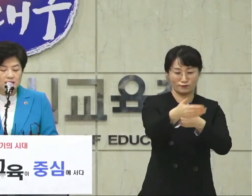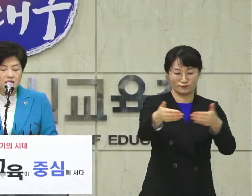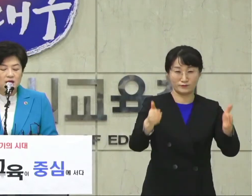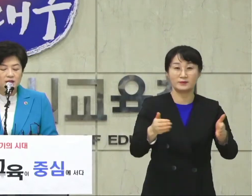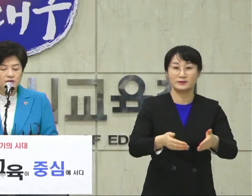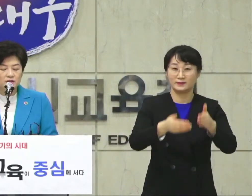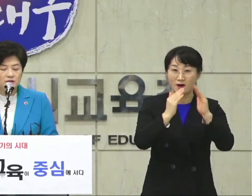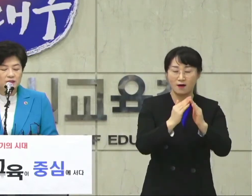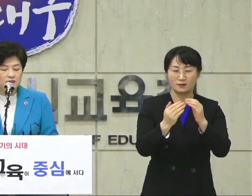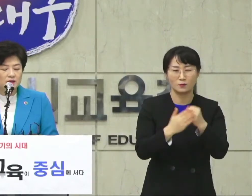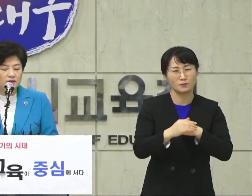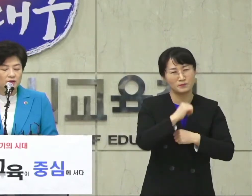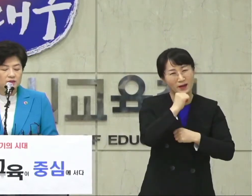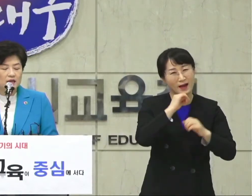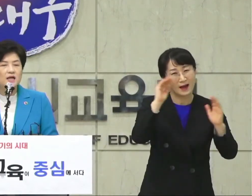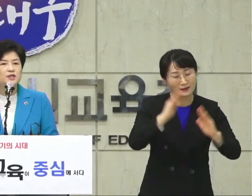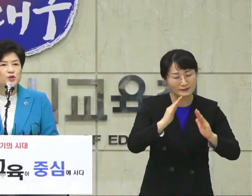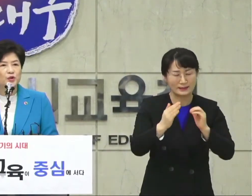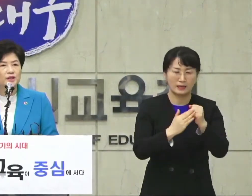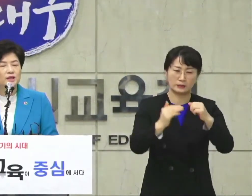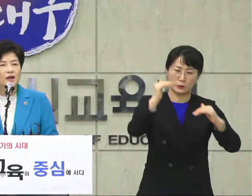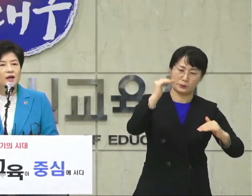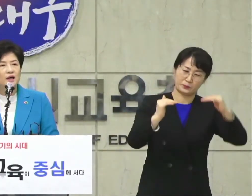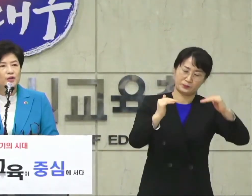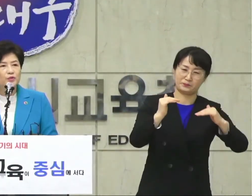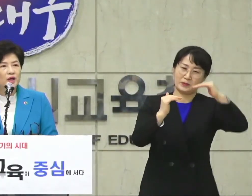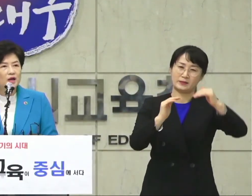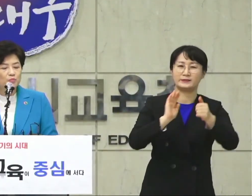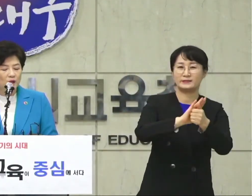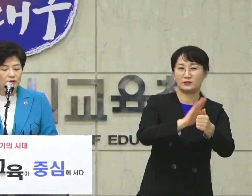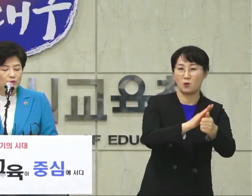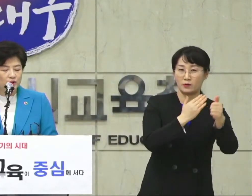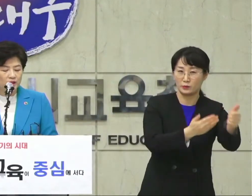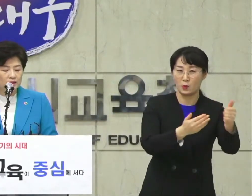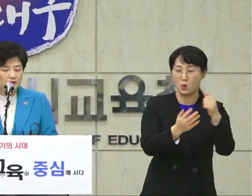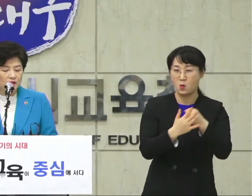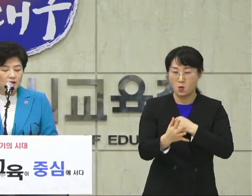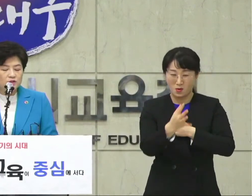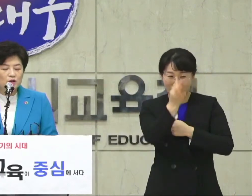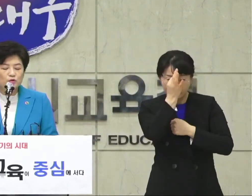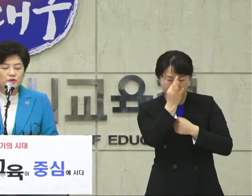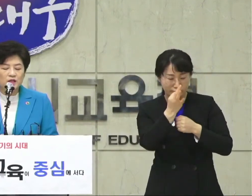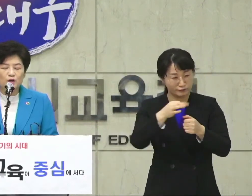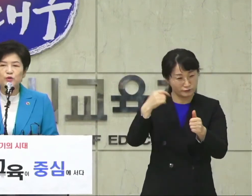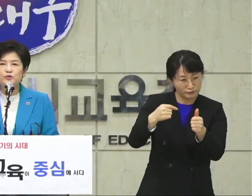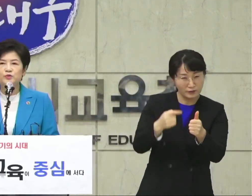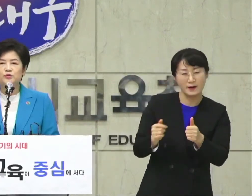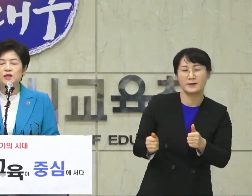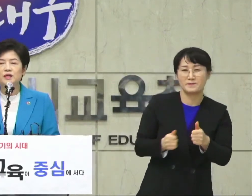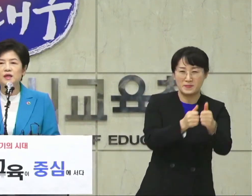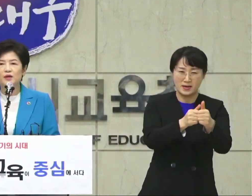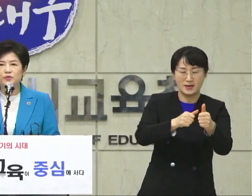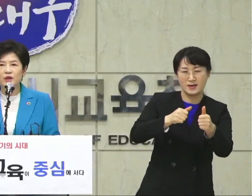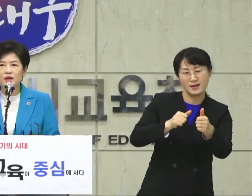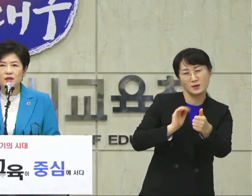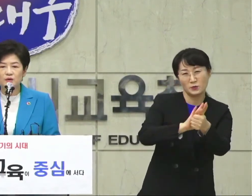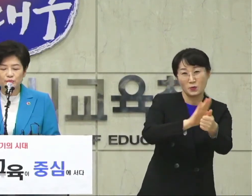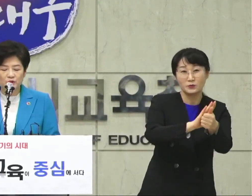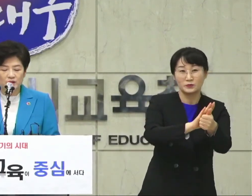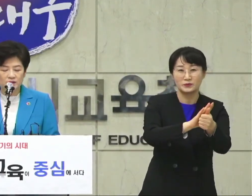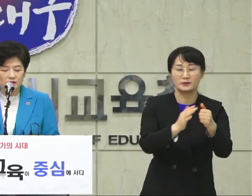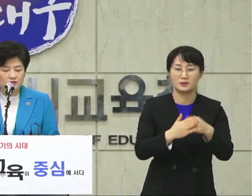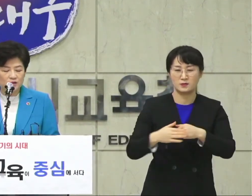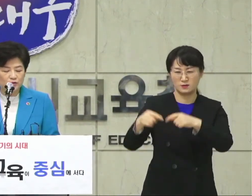구축, 취약계층 디지털 격차 지원, 에듀텍 멘토링, 전국 최고 수준의